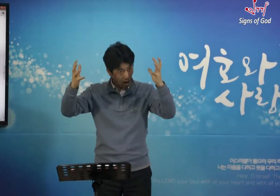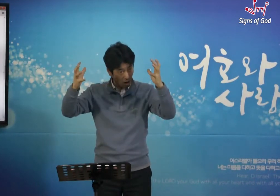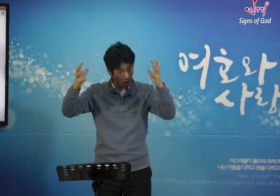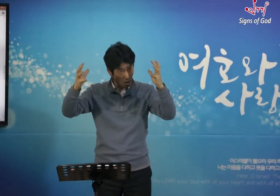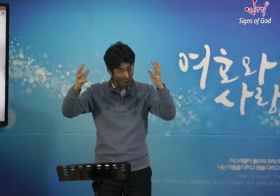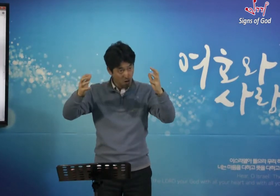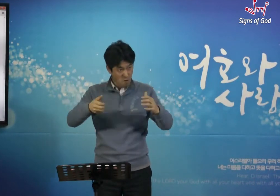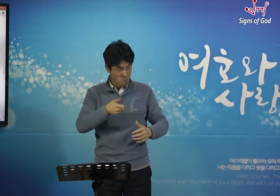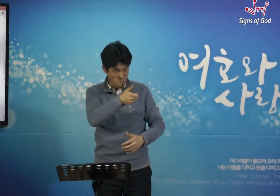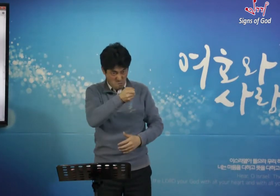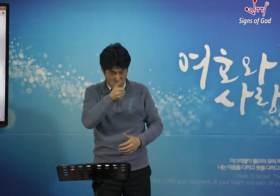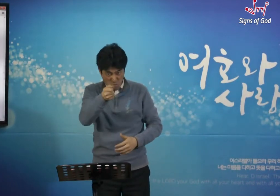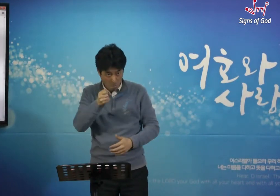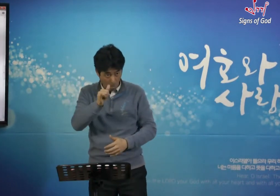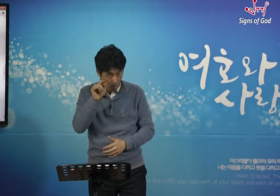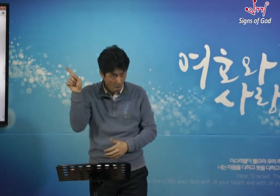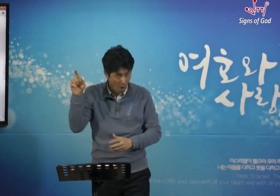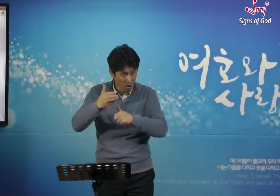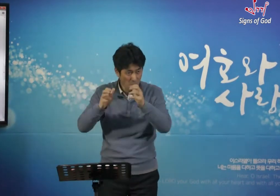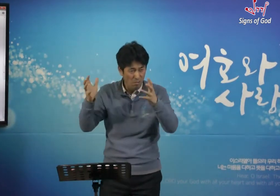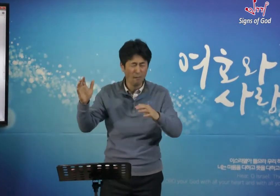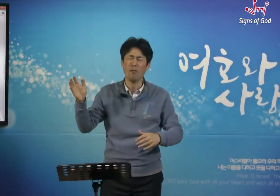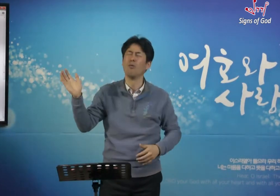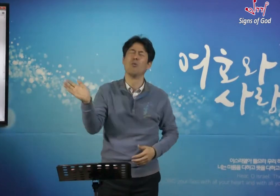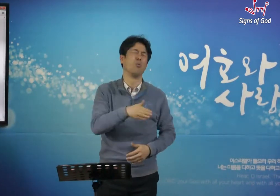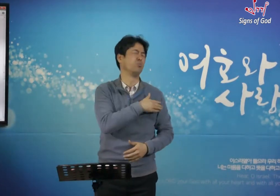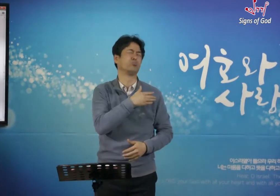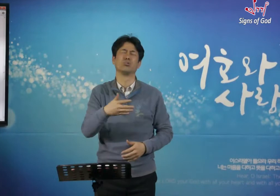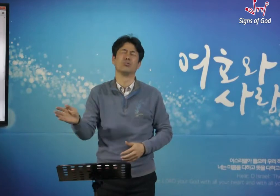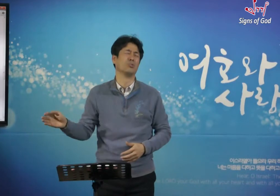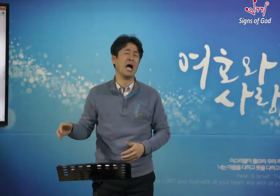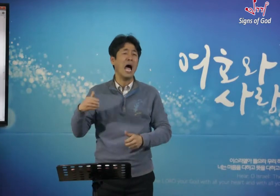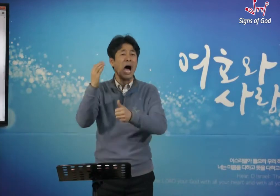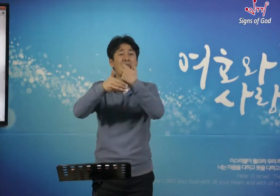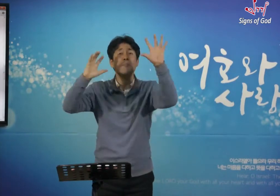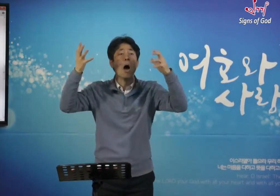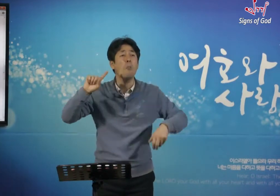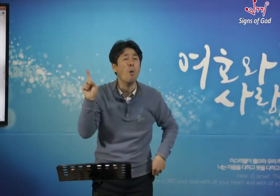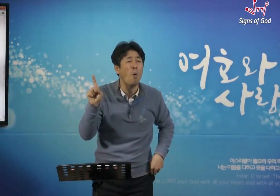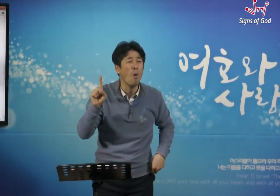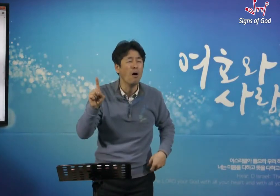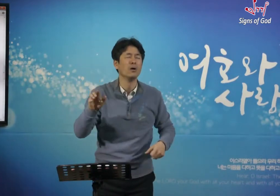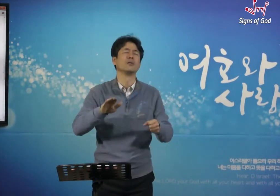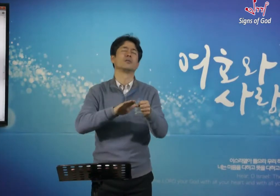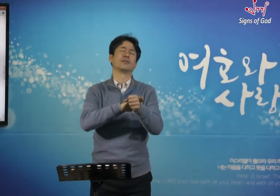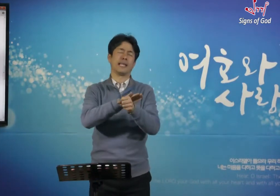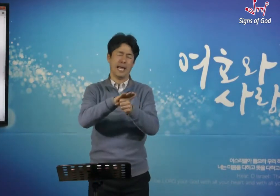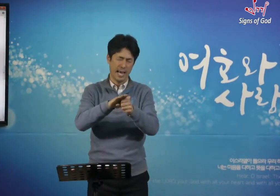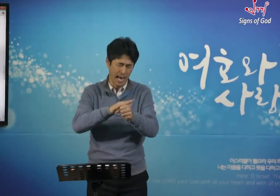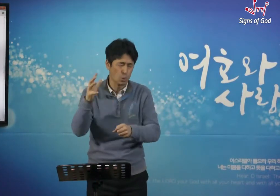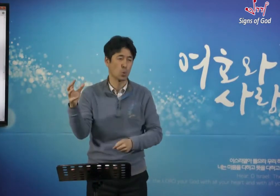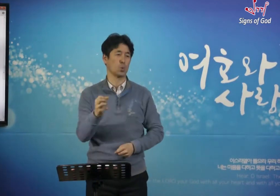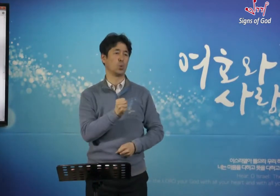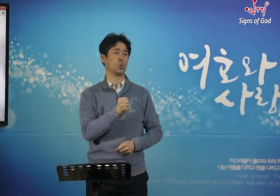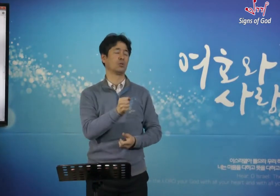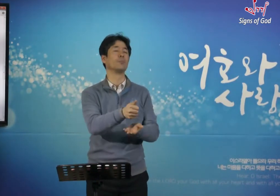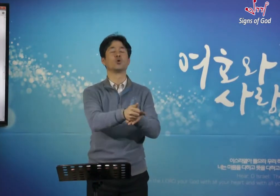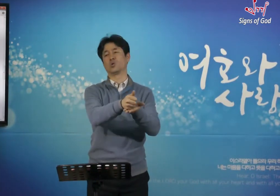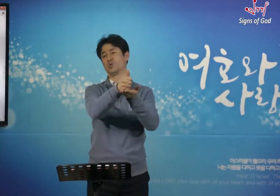나라가 사람들에게 보여지도록. 하나님의 나라에서는 서로 비방하고 서로 약점을 잡는다는 것이 아니죠.